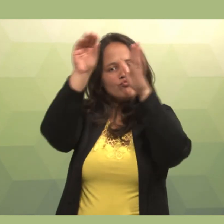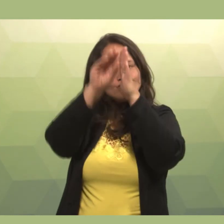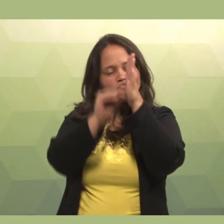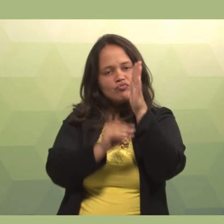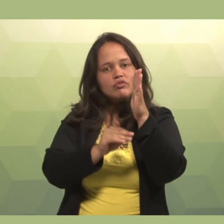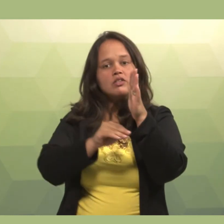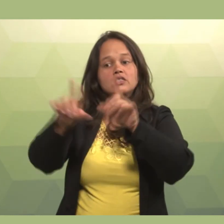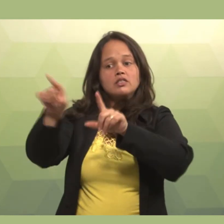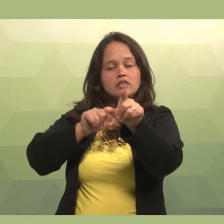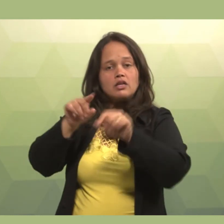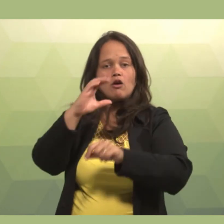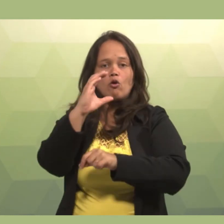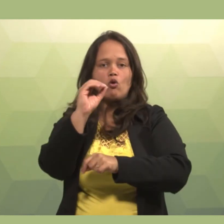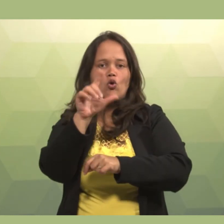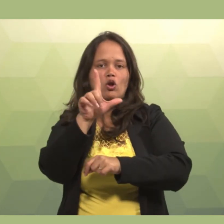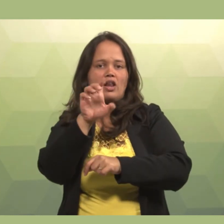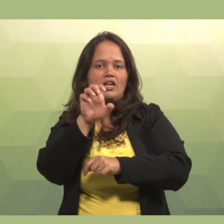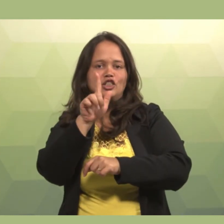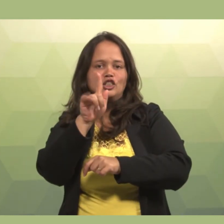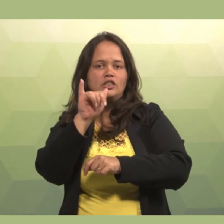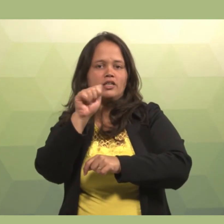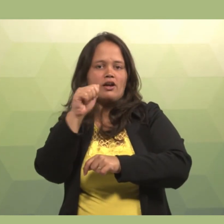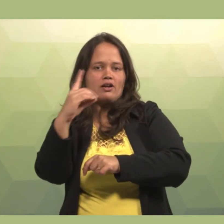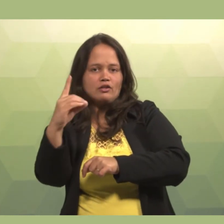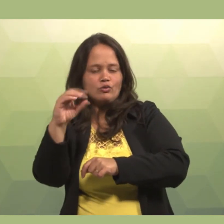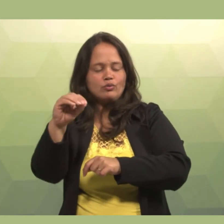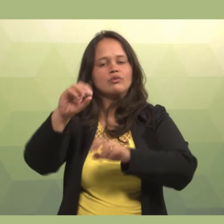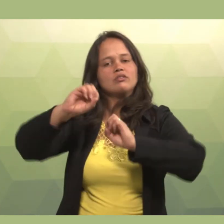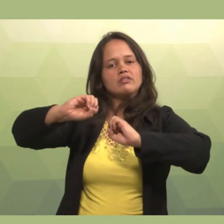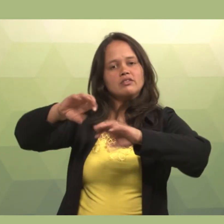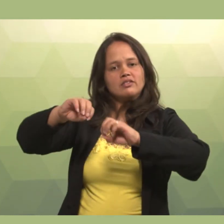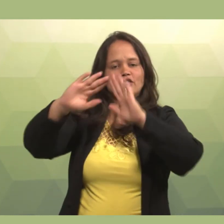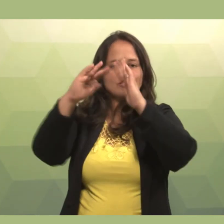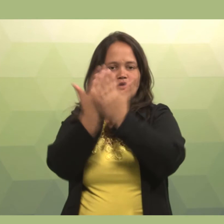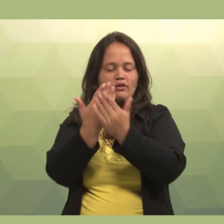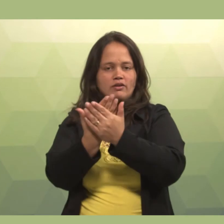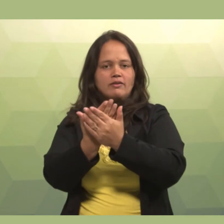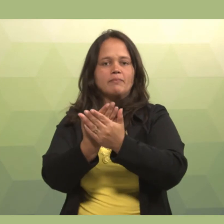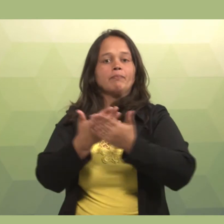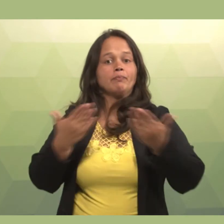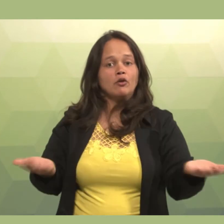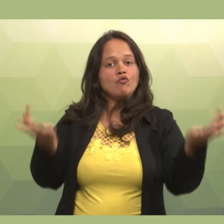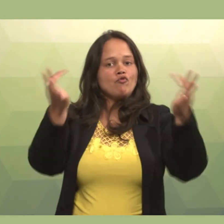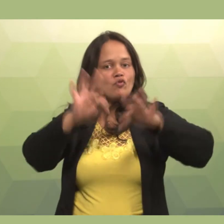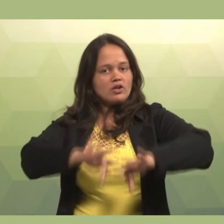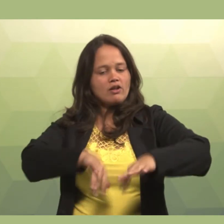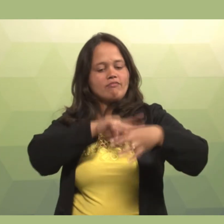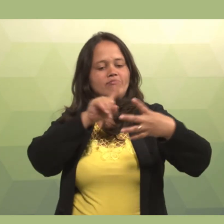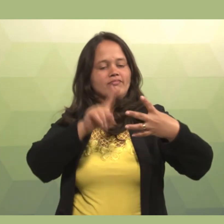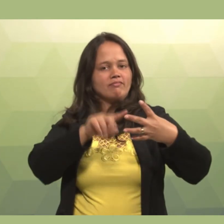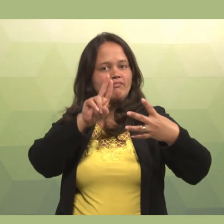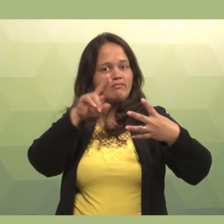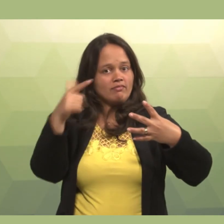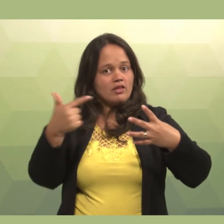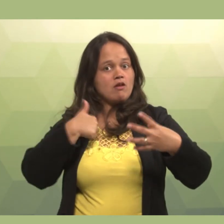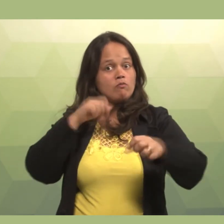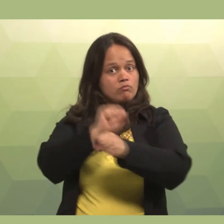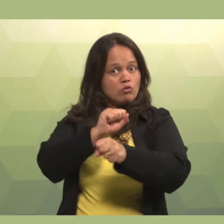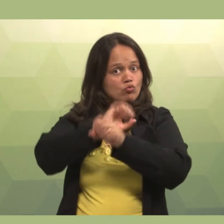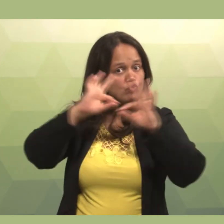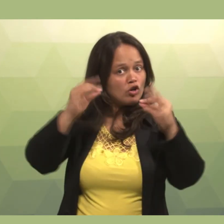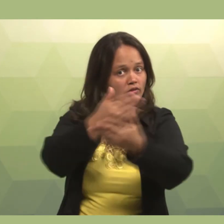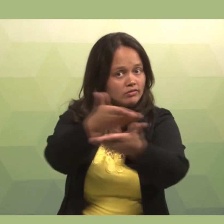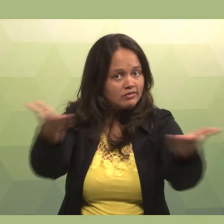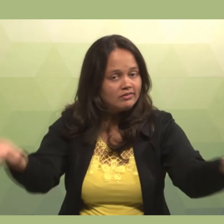aqui a segunda unidade da disciplina. Aguardo todos vocês no nosso fórum da unidade 2, no ambiente virtual de